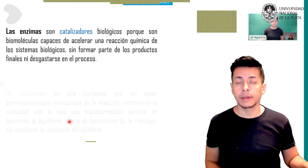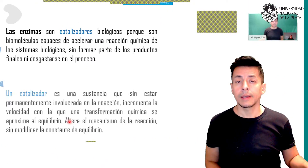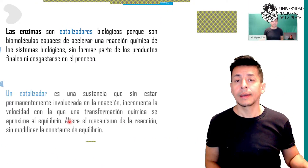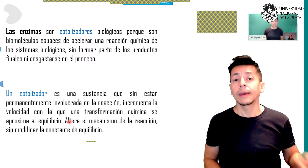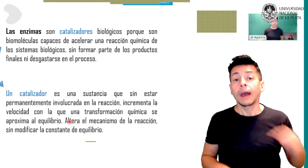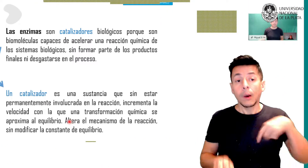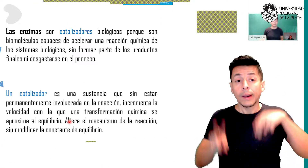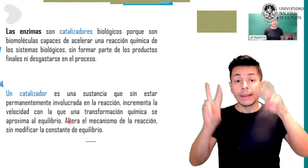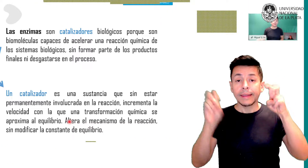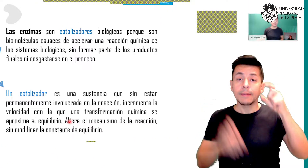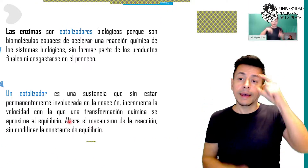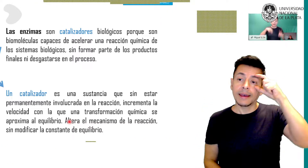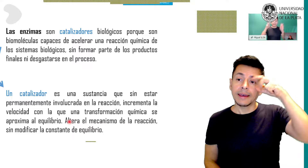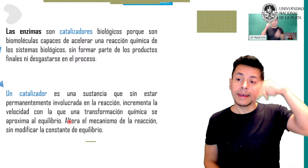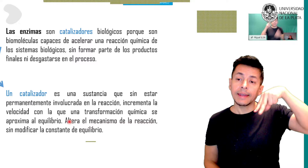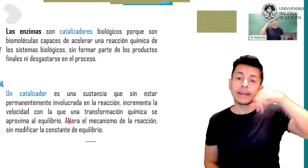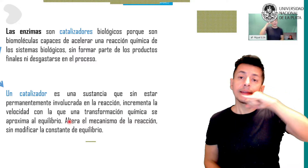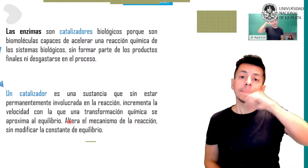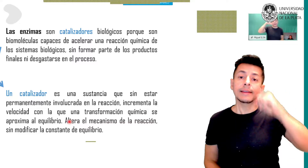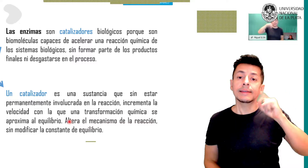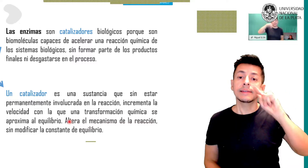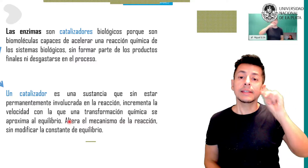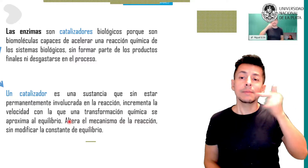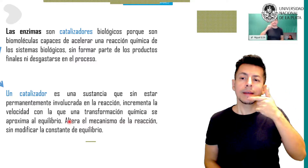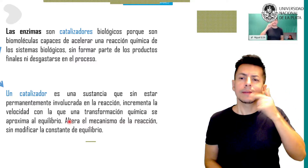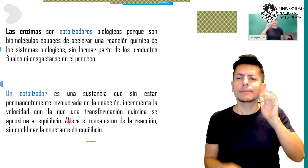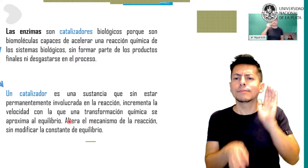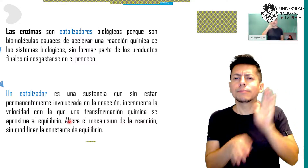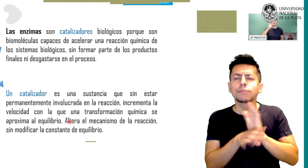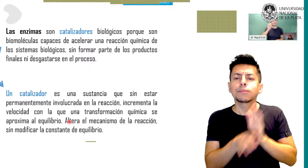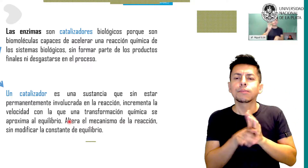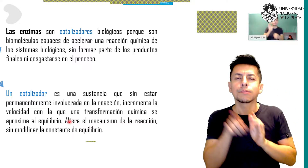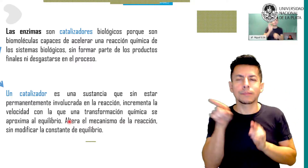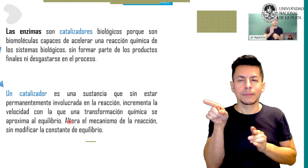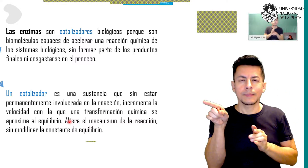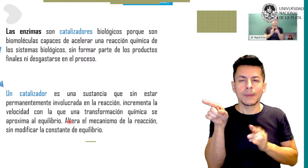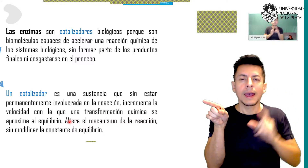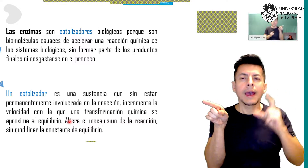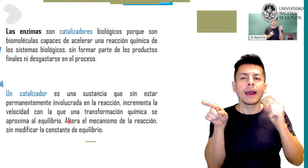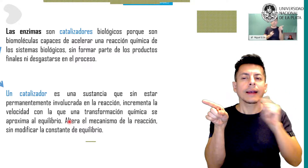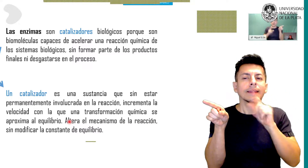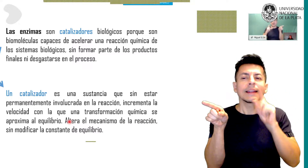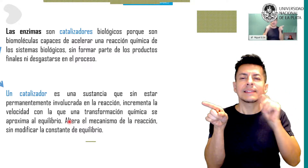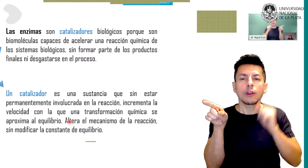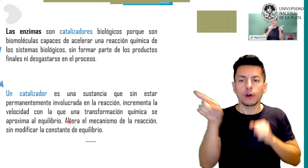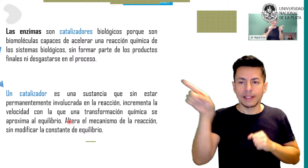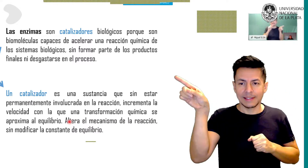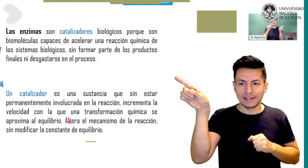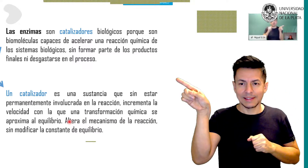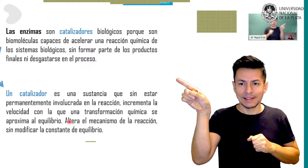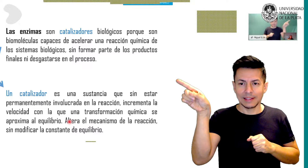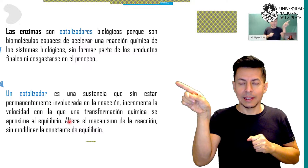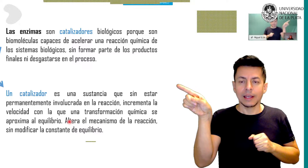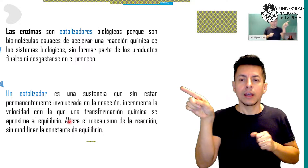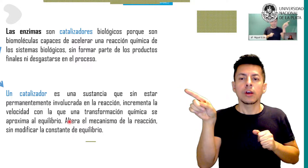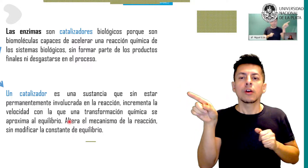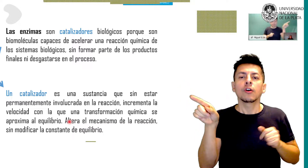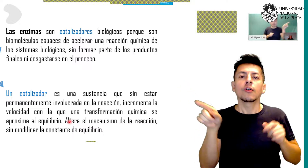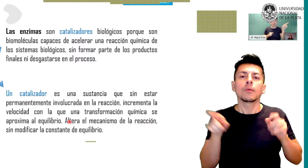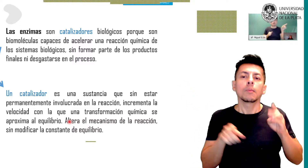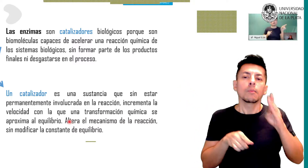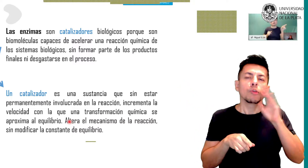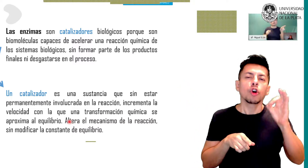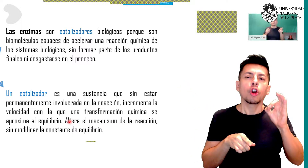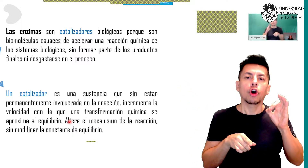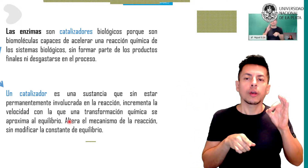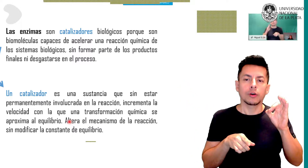¿sí? Son moléculas que regulan las reacciones químicas, como les decía antes, haciendo que se acelere, que